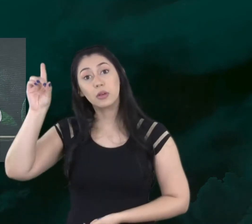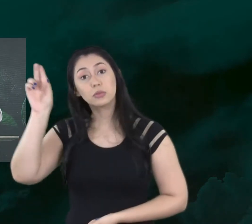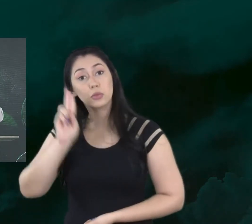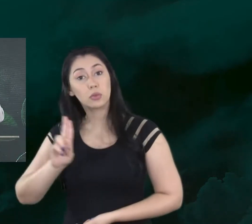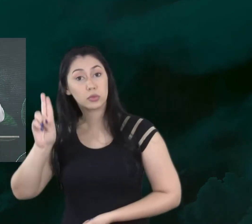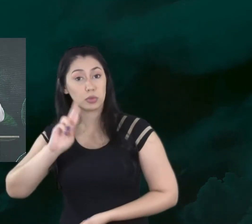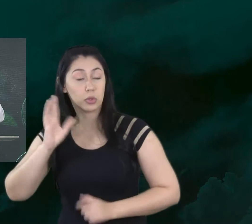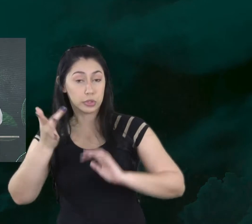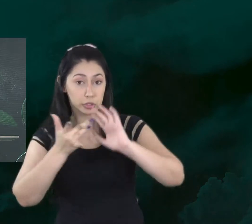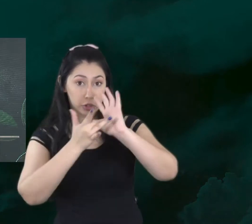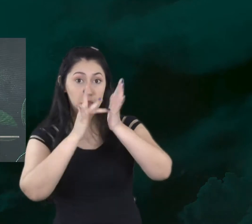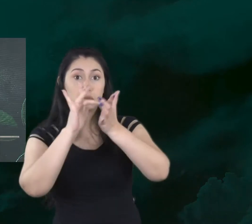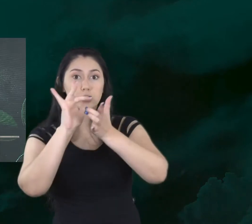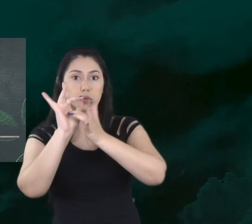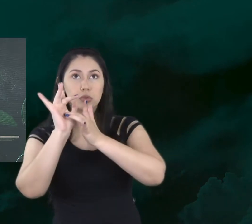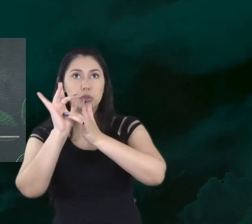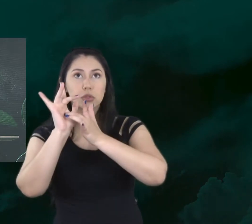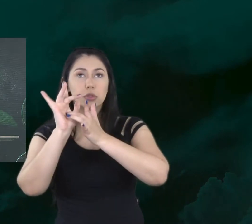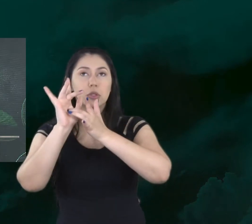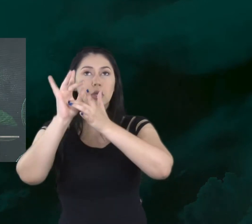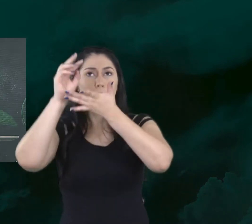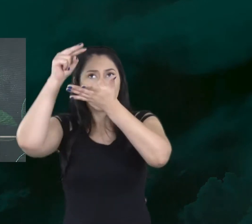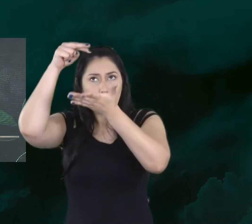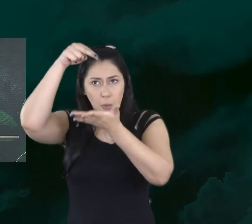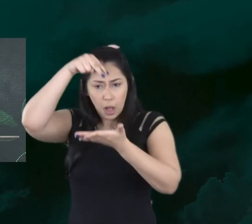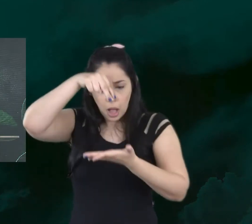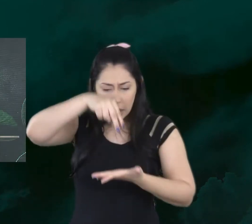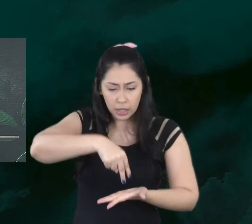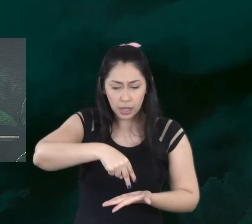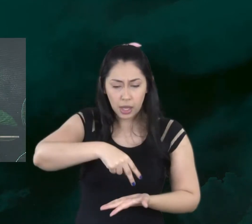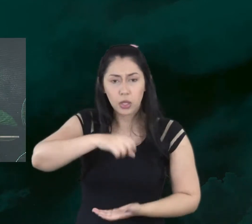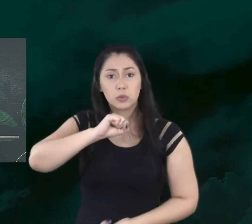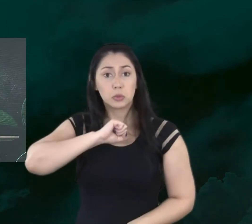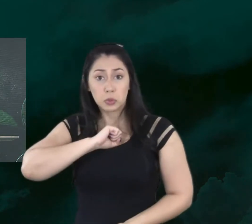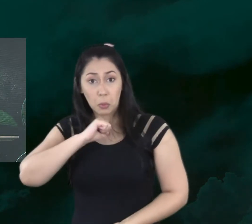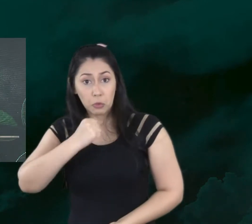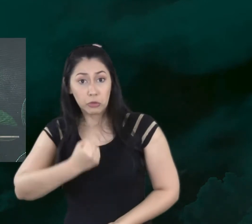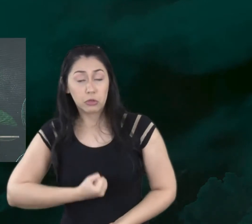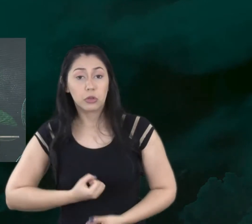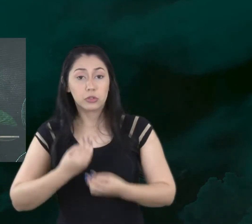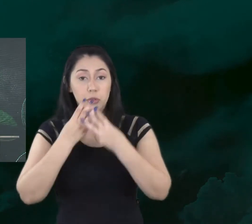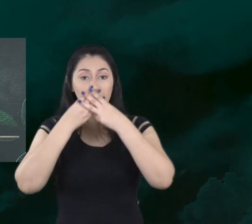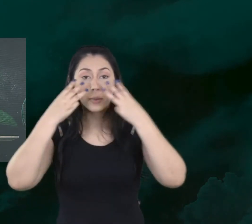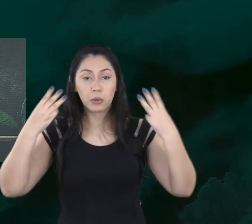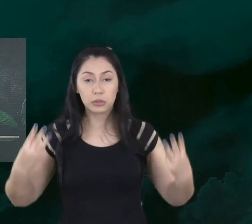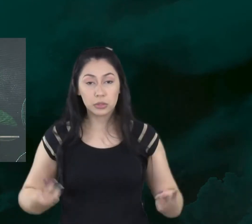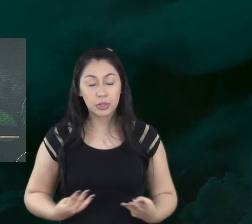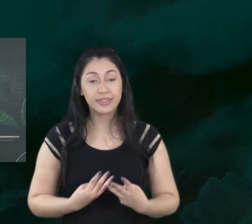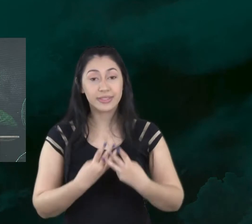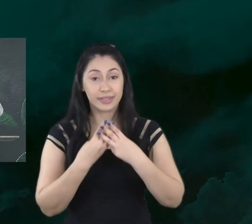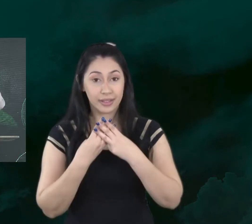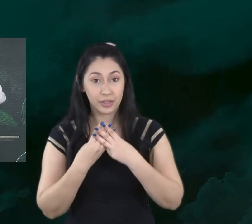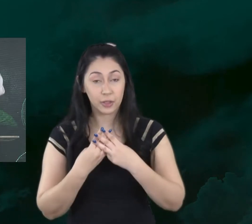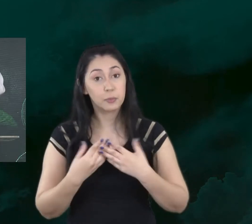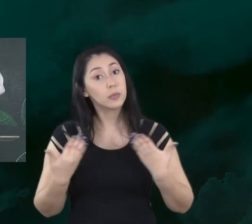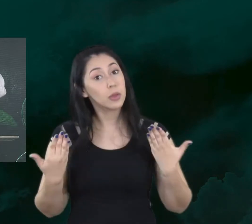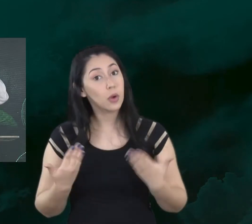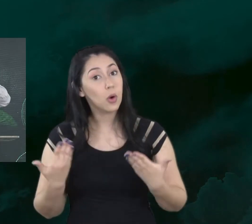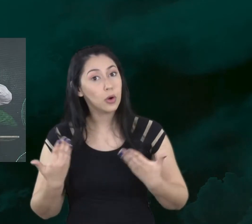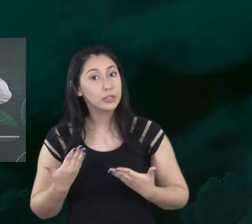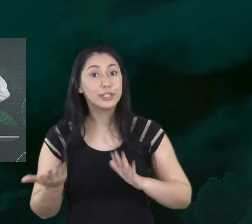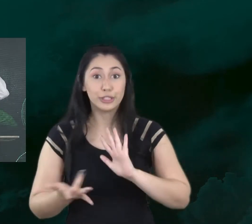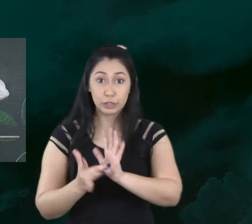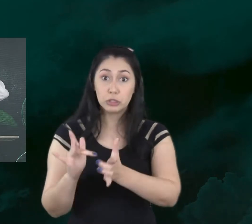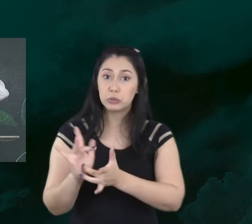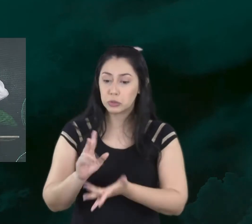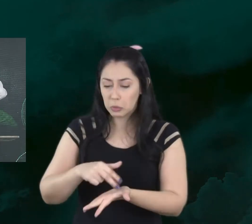se tornasse na ressurreição o sumo sacerdote, segundo a ordem de Melquisedeque, e hoje ele penetrou os céus